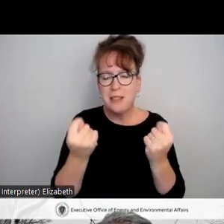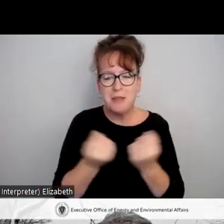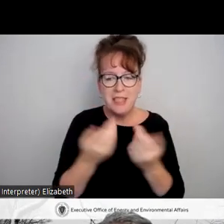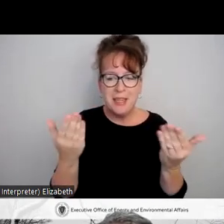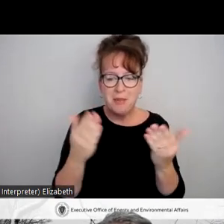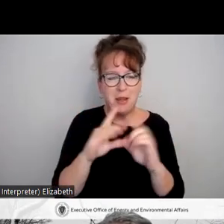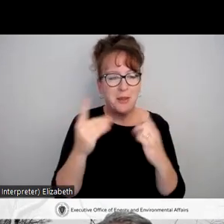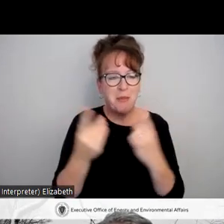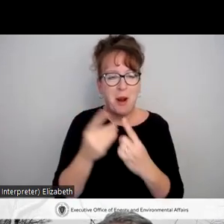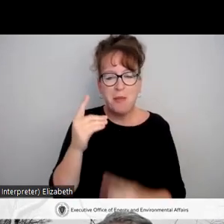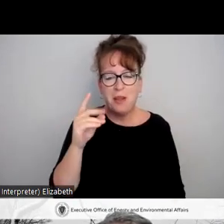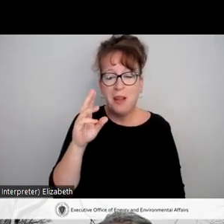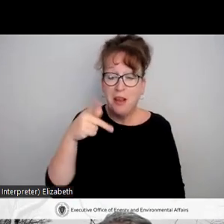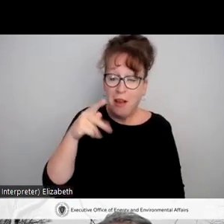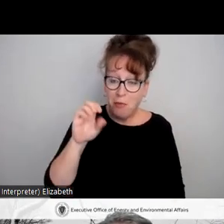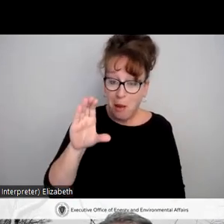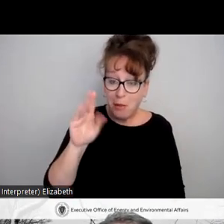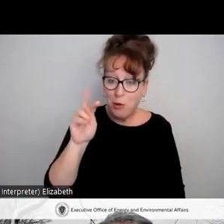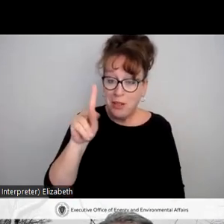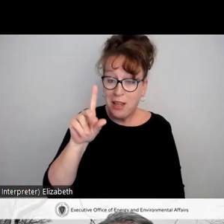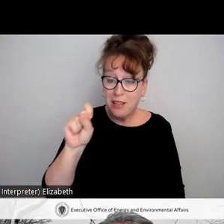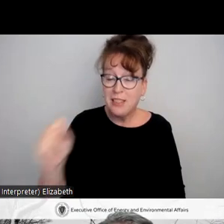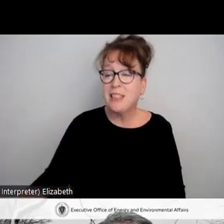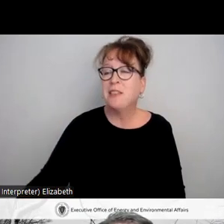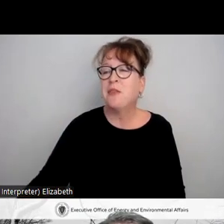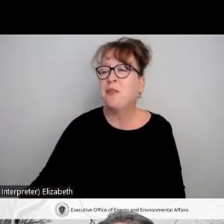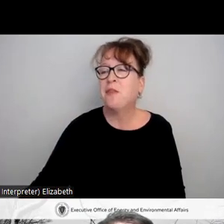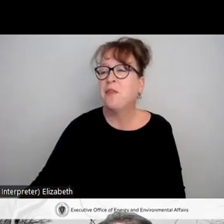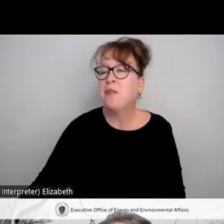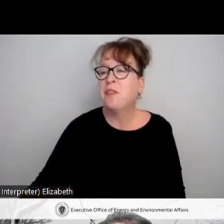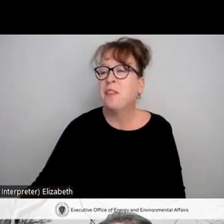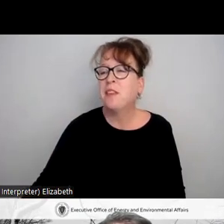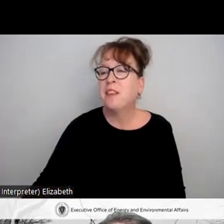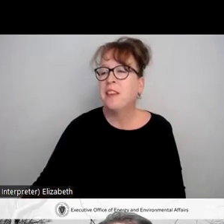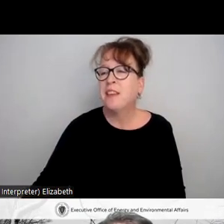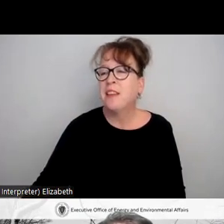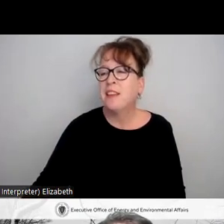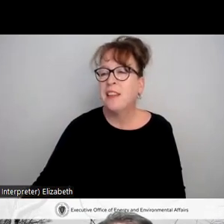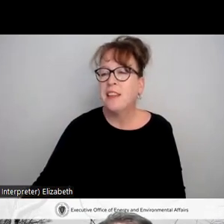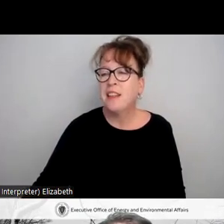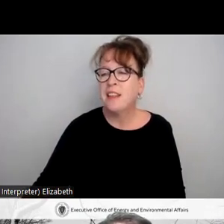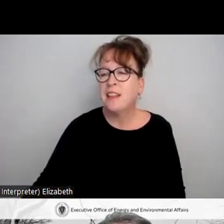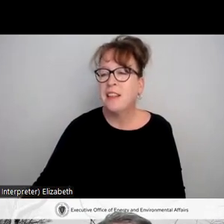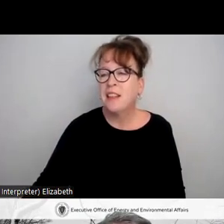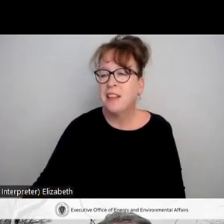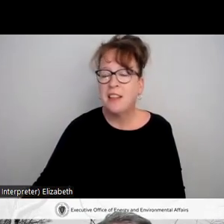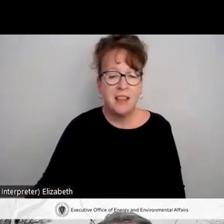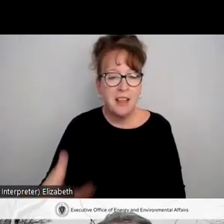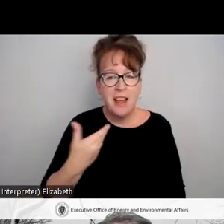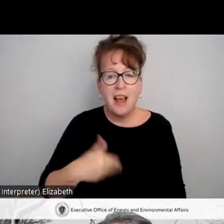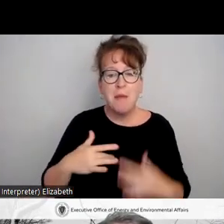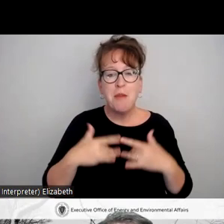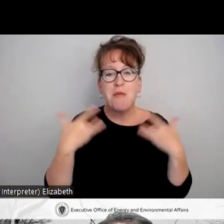ruben eh tenemos un equipo muy bueno en eh el